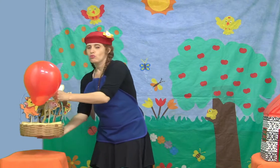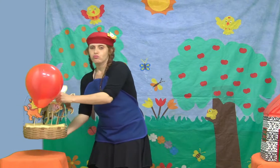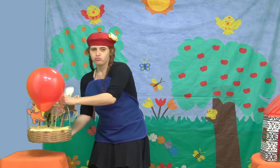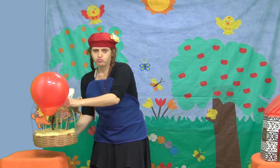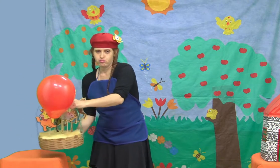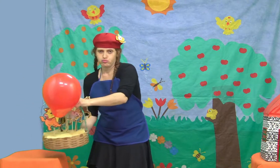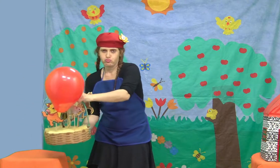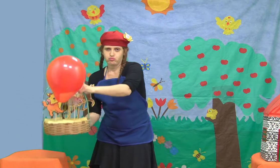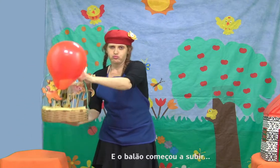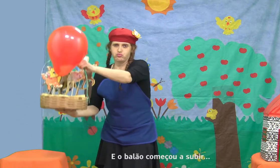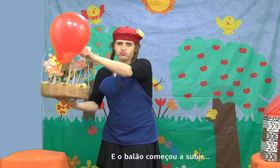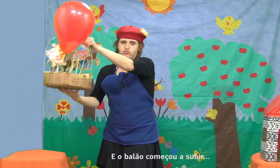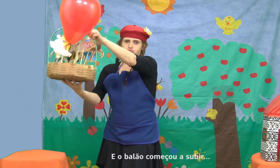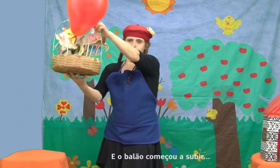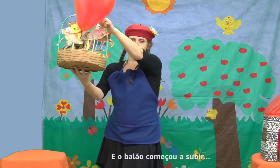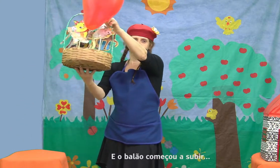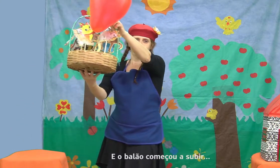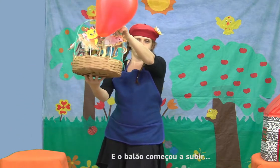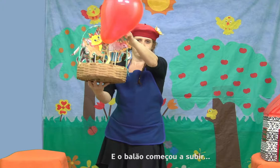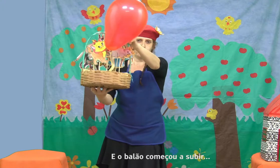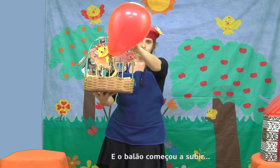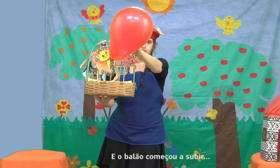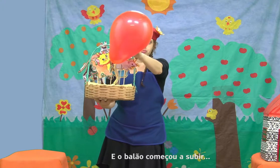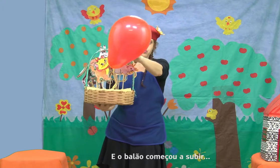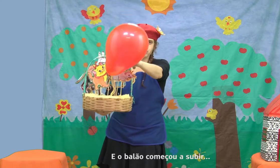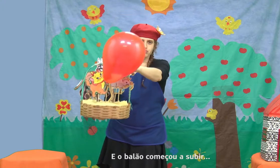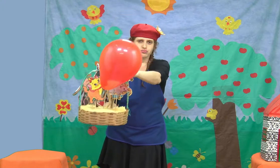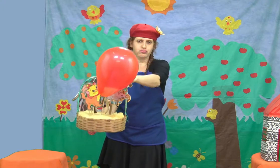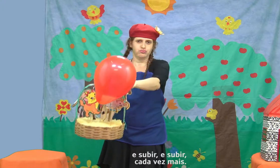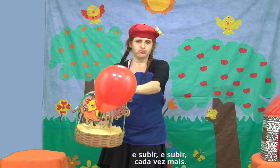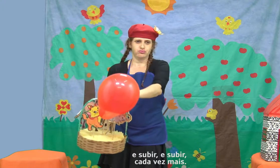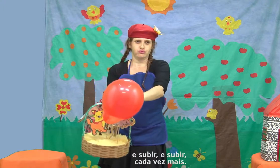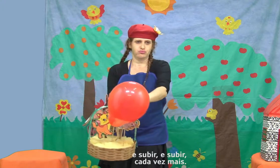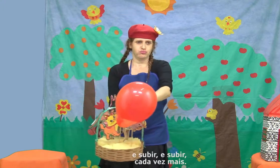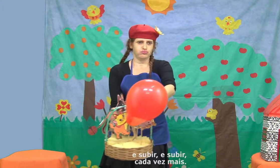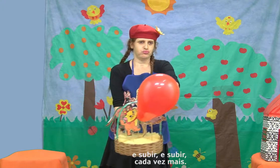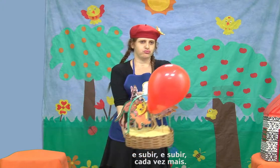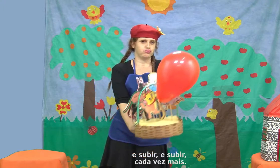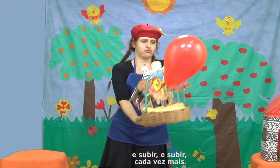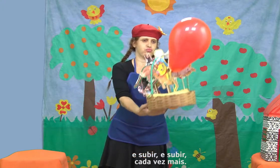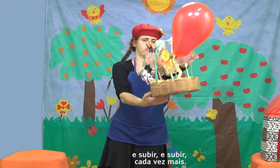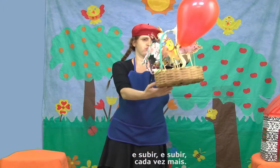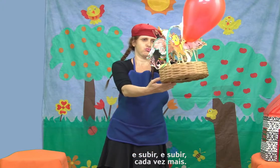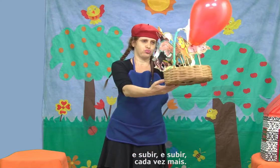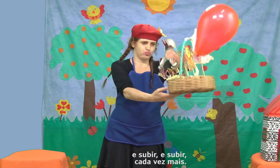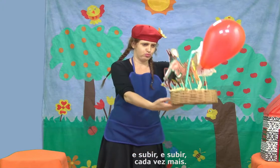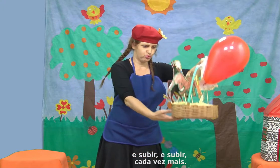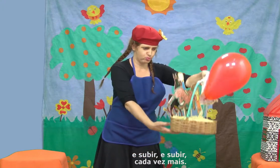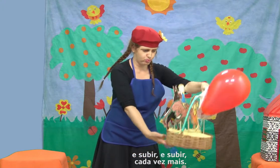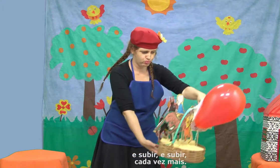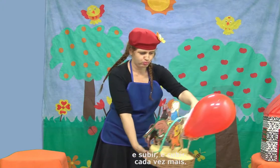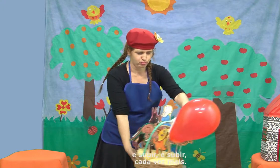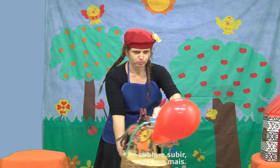e o balão começou a subir e subir e subir cada vez mais